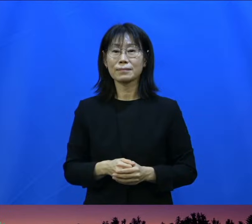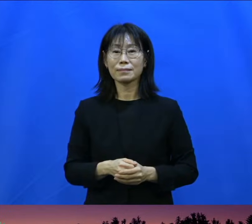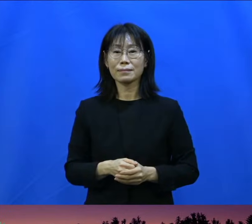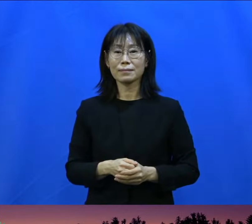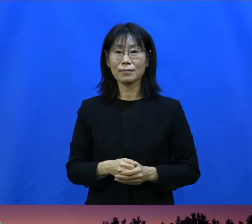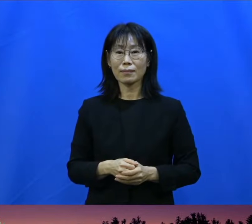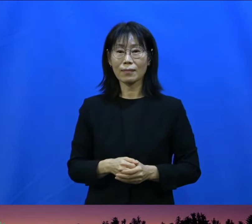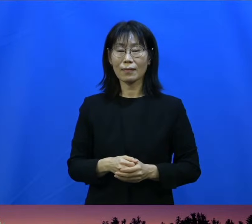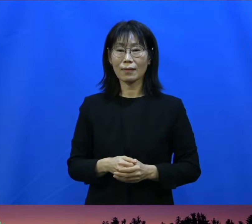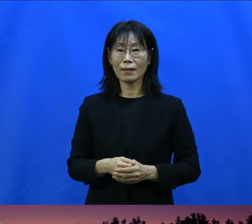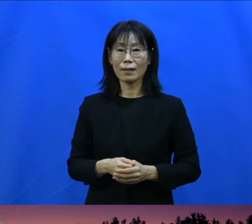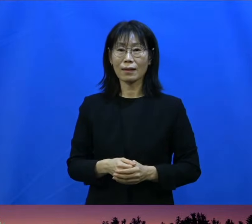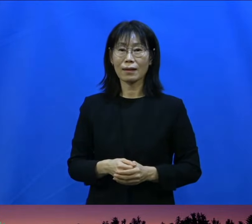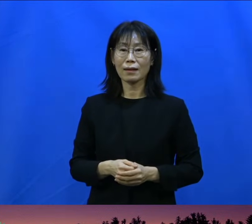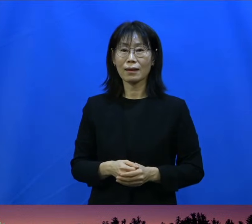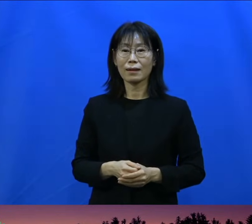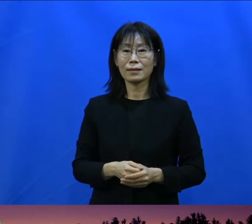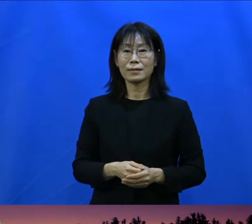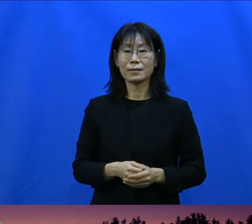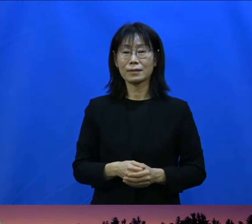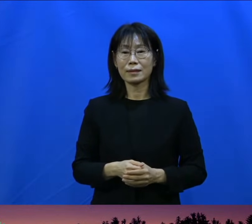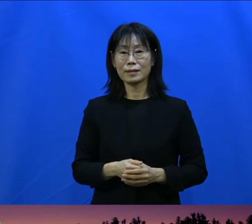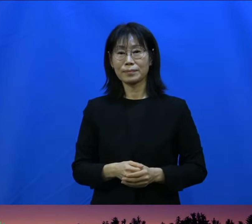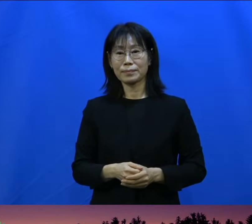자의 모습.